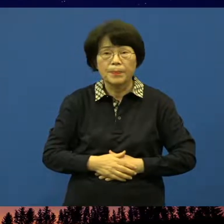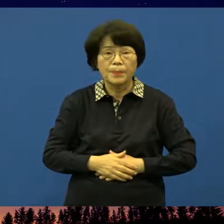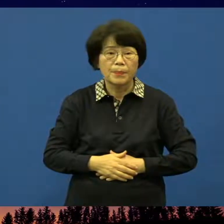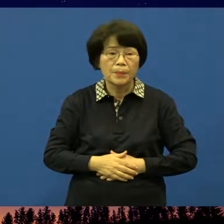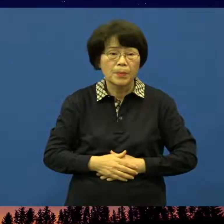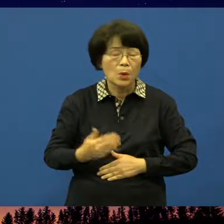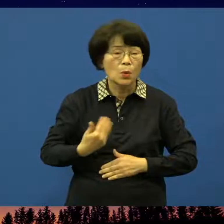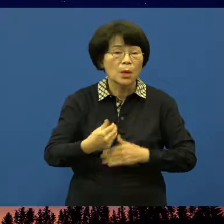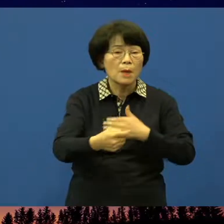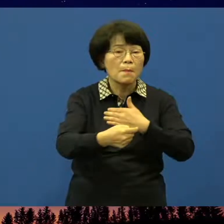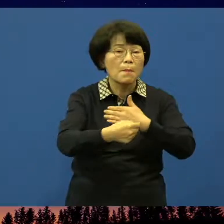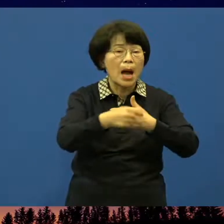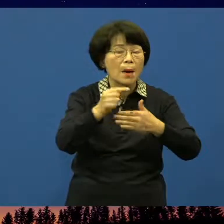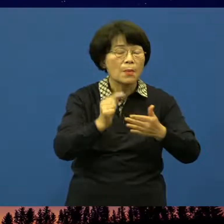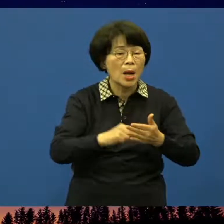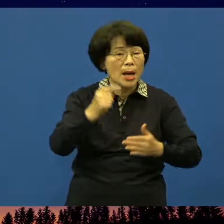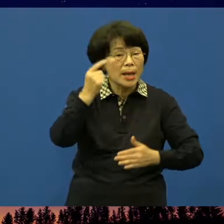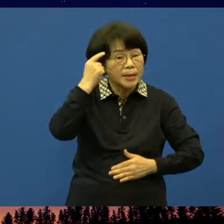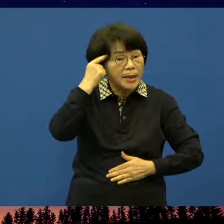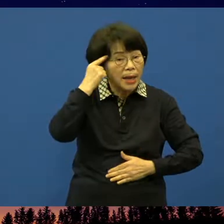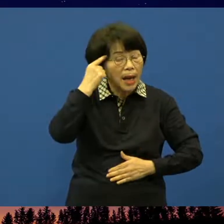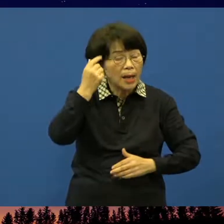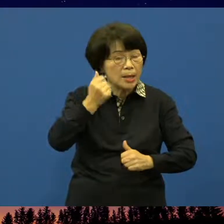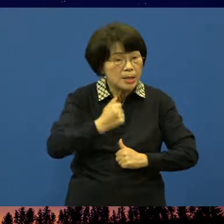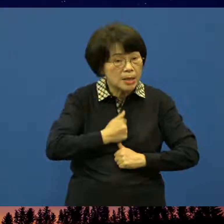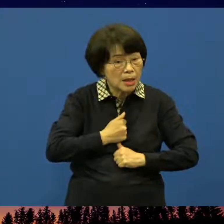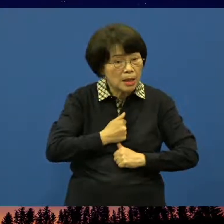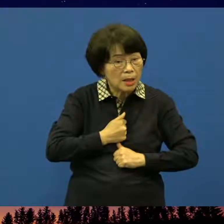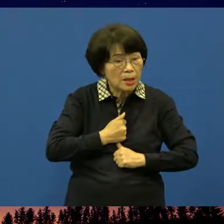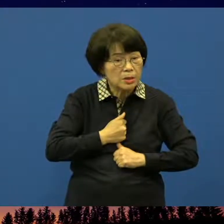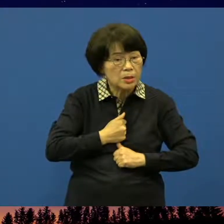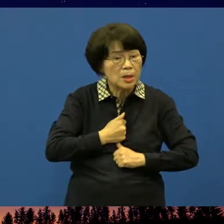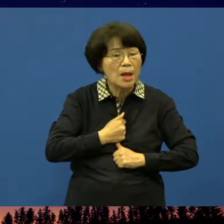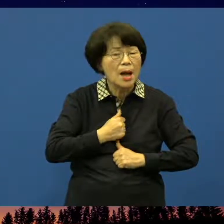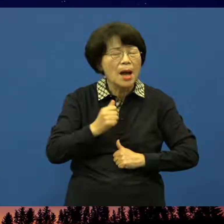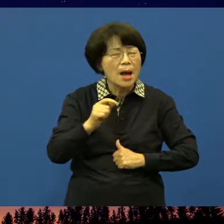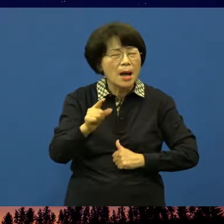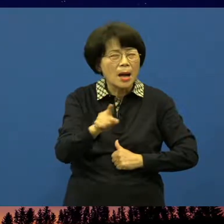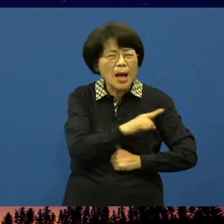말입니까? 우리의 마음과 생각을 지키는 것보다 더 중요한 게 없어요.